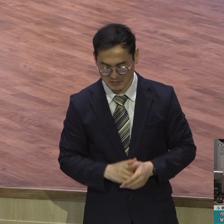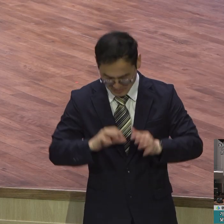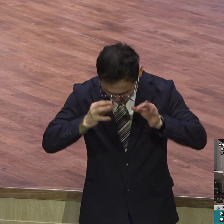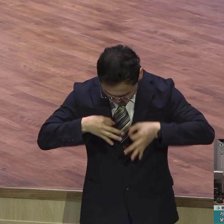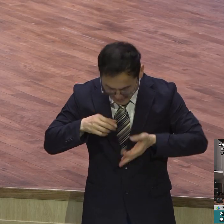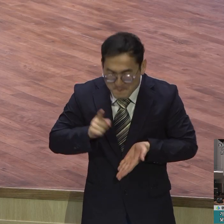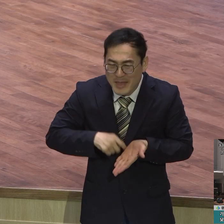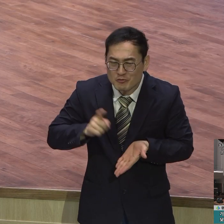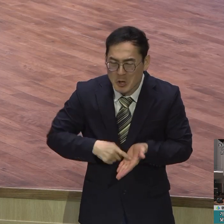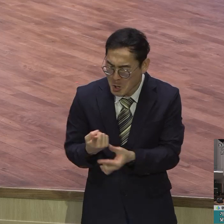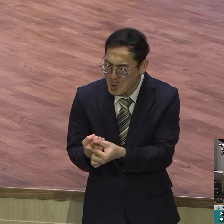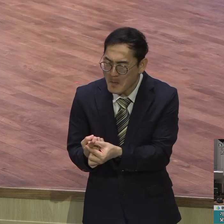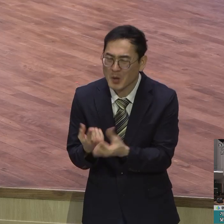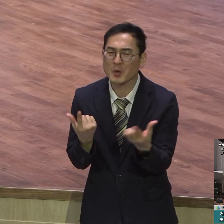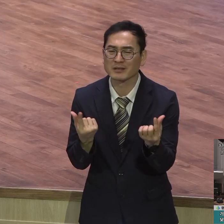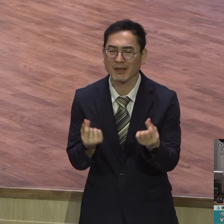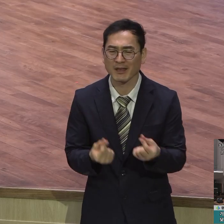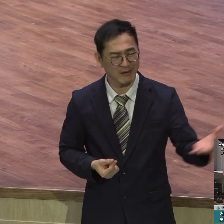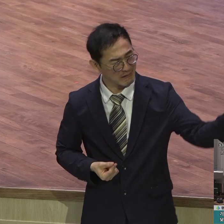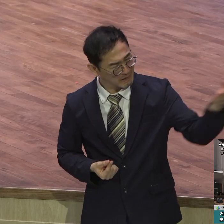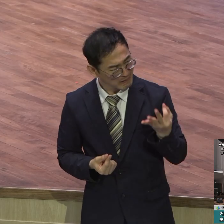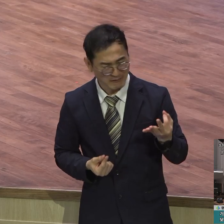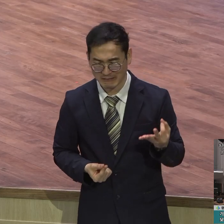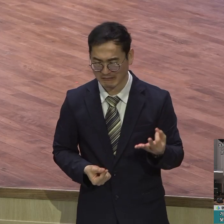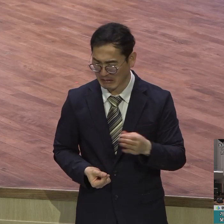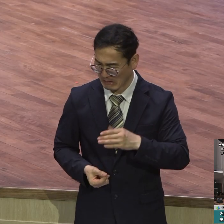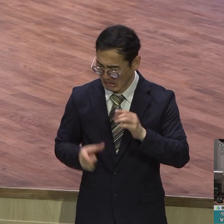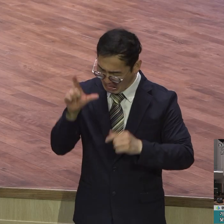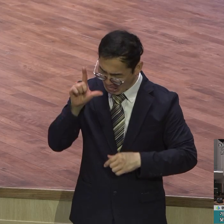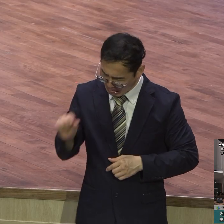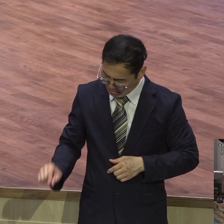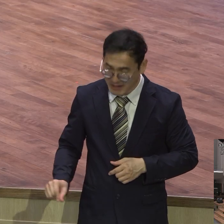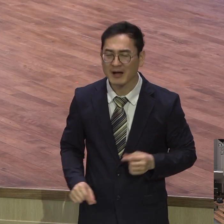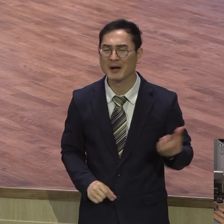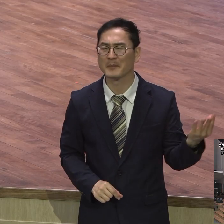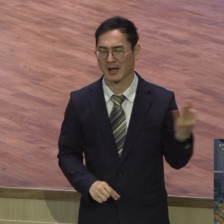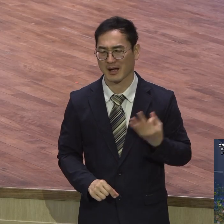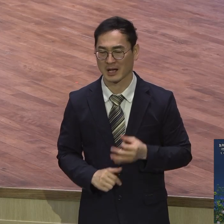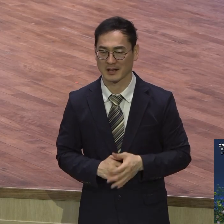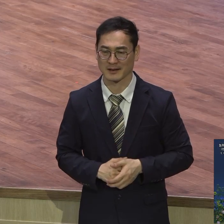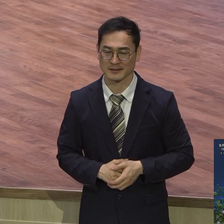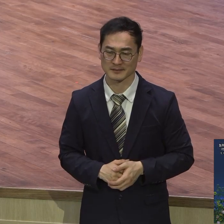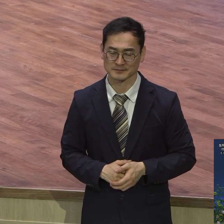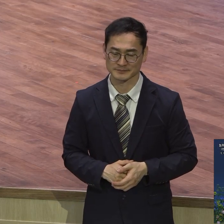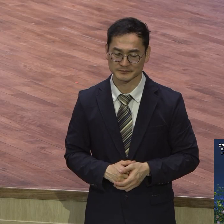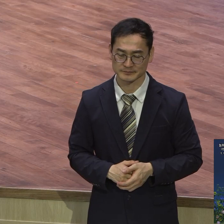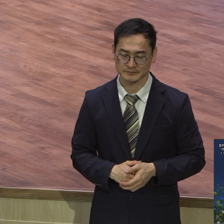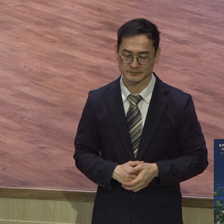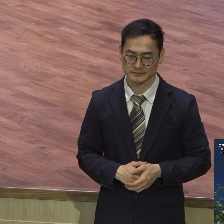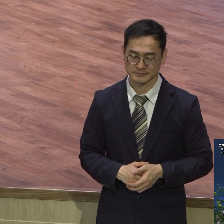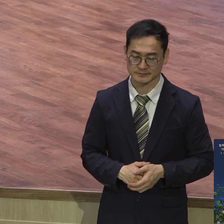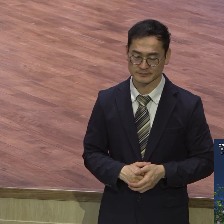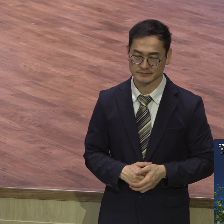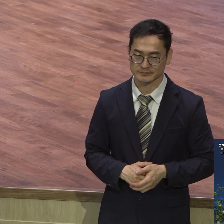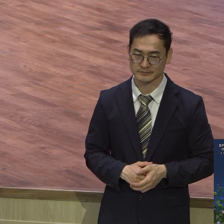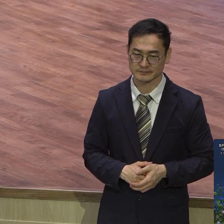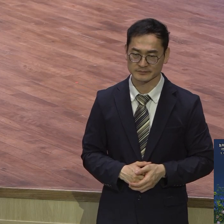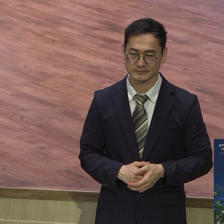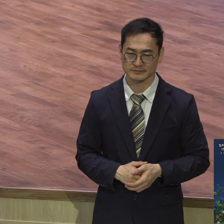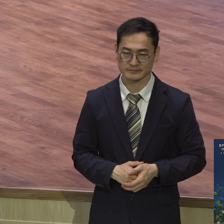메뚜기와 같으니 그들이 보기에도 그와 같을 것이라. 정탐군들이 자기들이